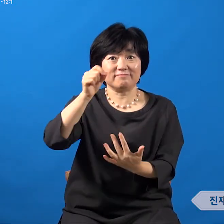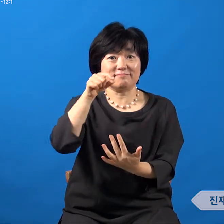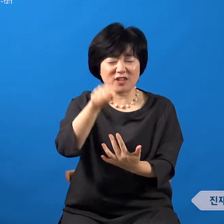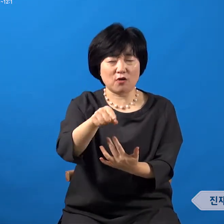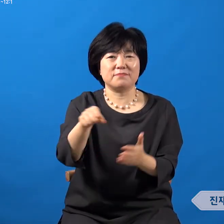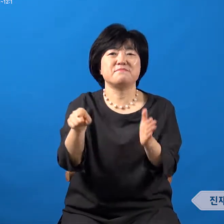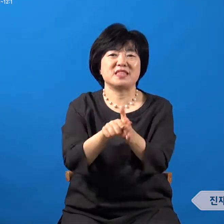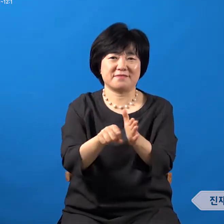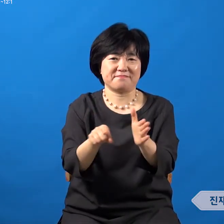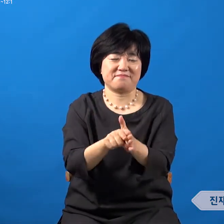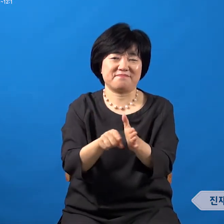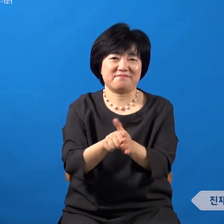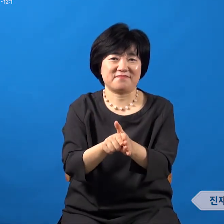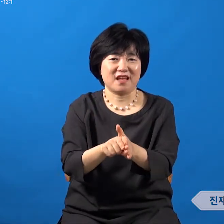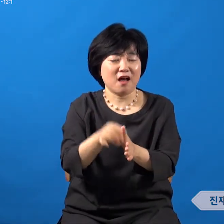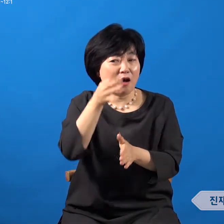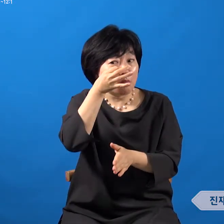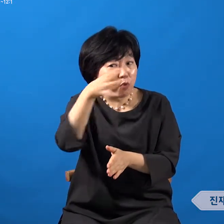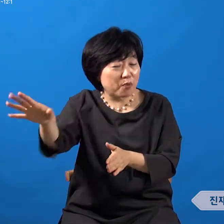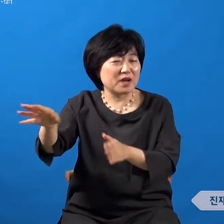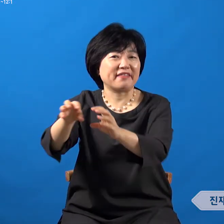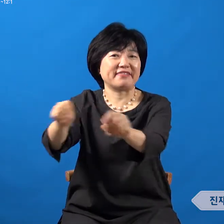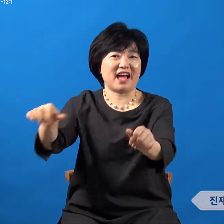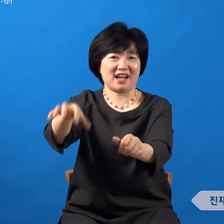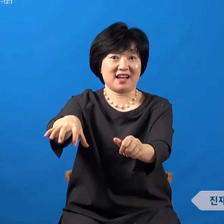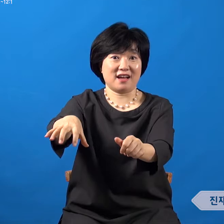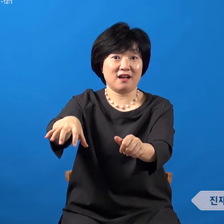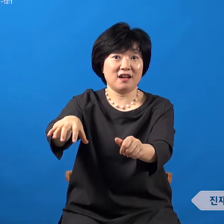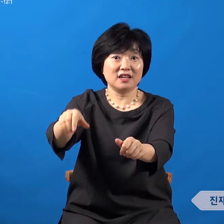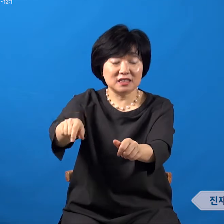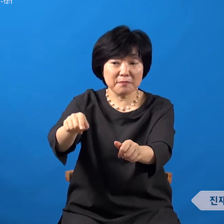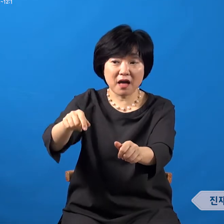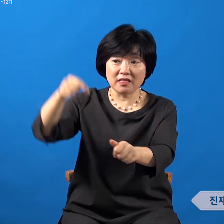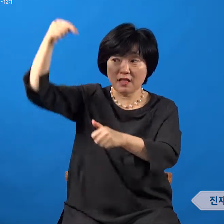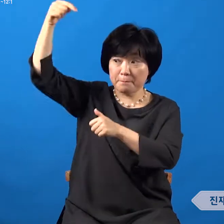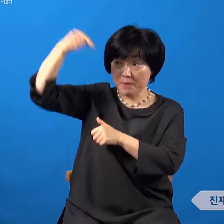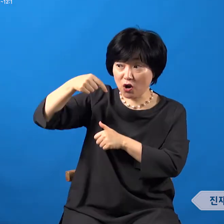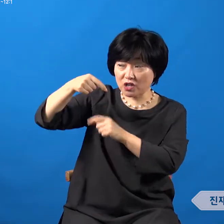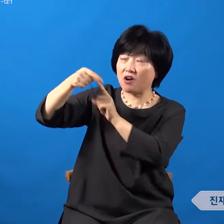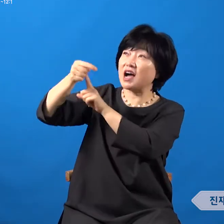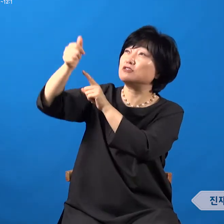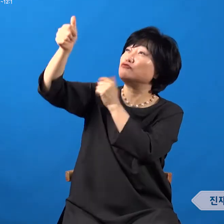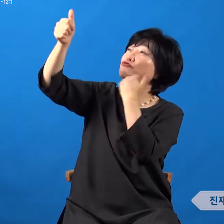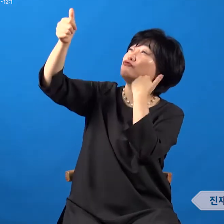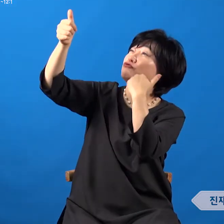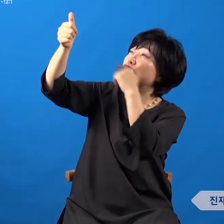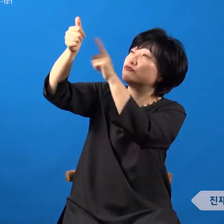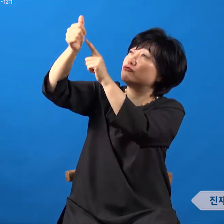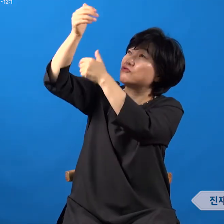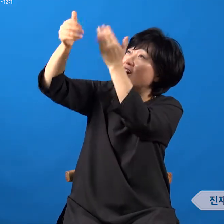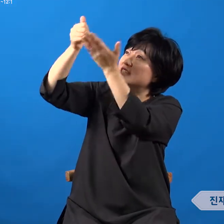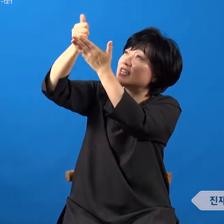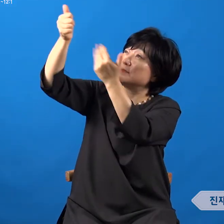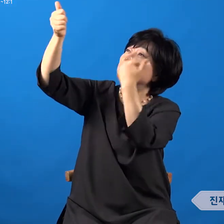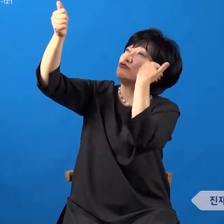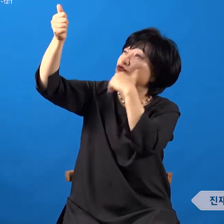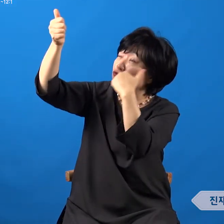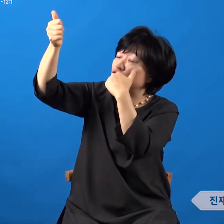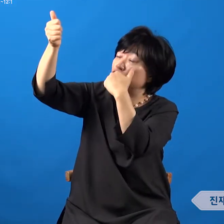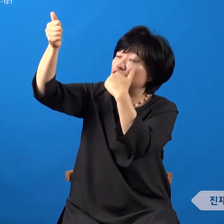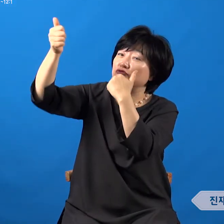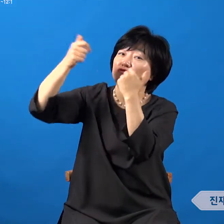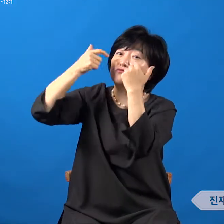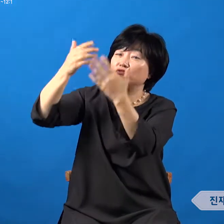바로 보지 못한 그 땅이지만 보내시는 그분이 누구인가를 알았기에, 말씀하시는